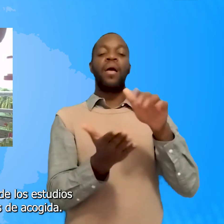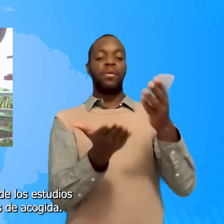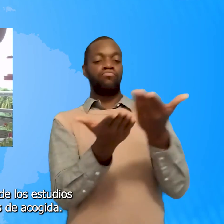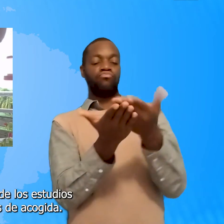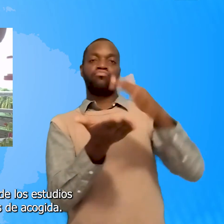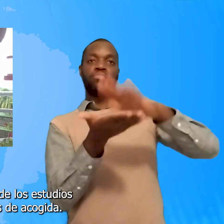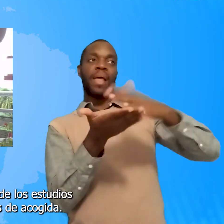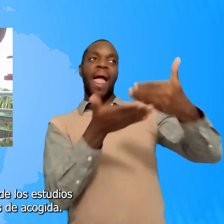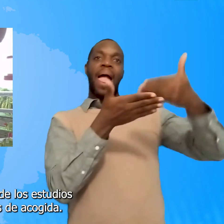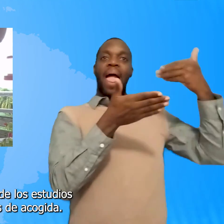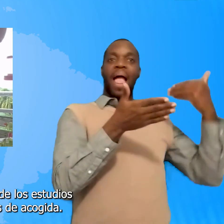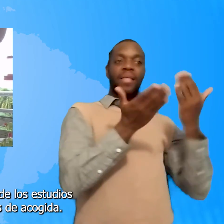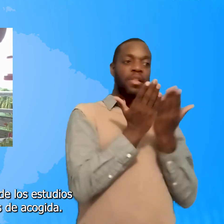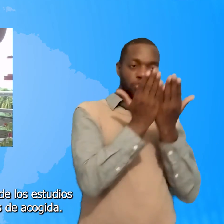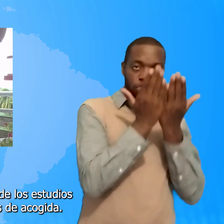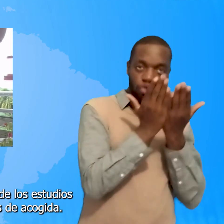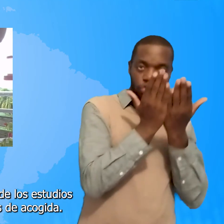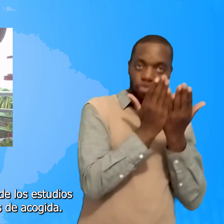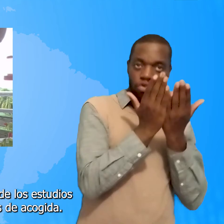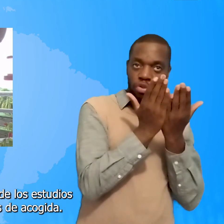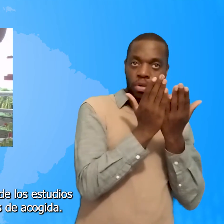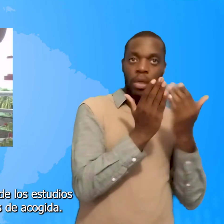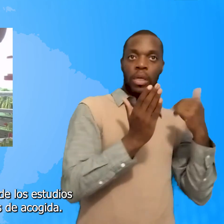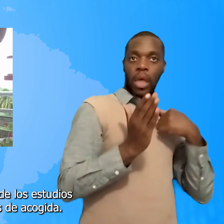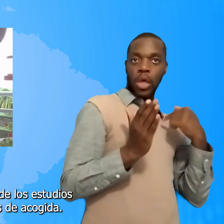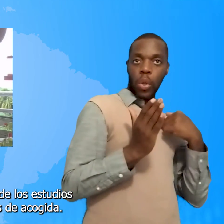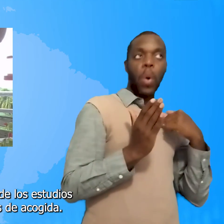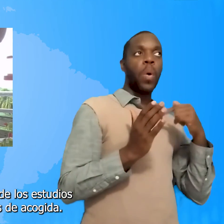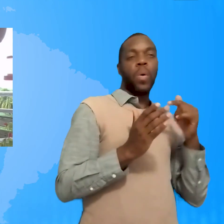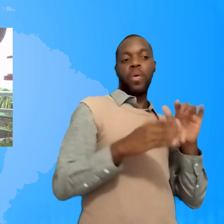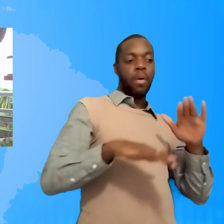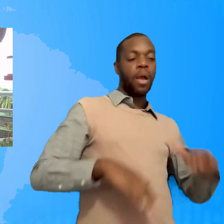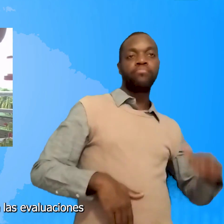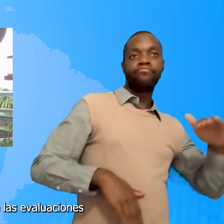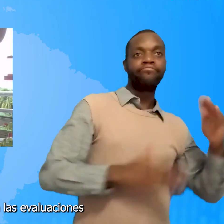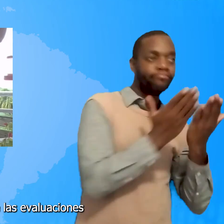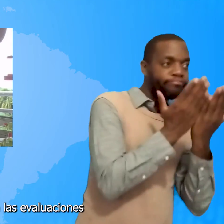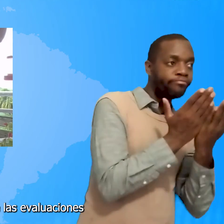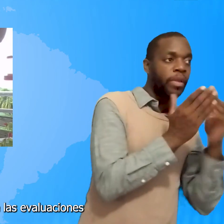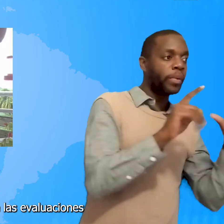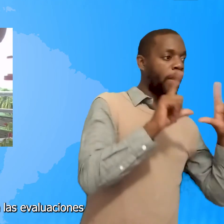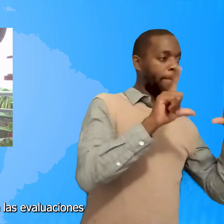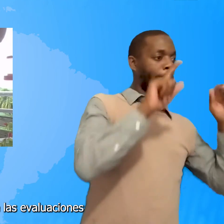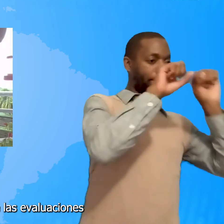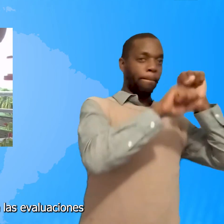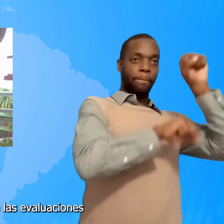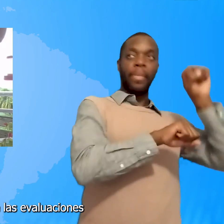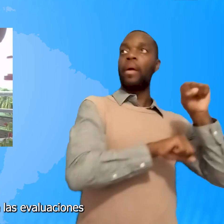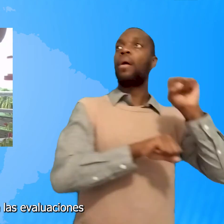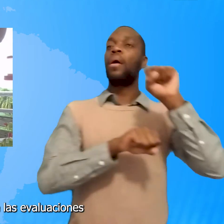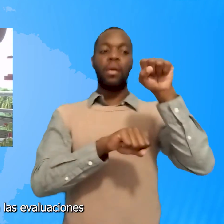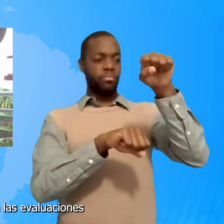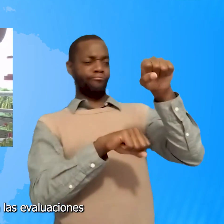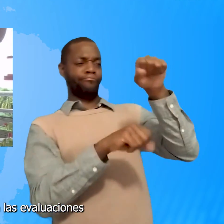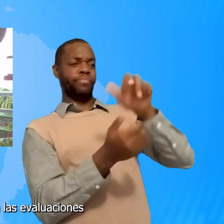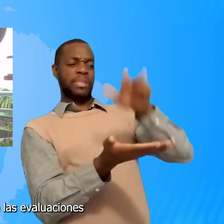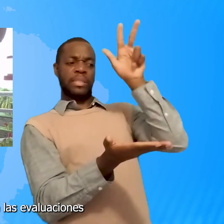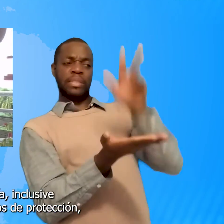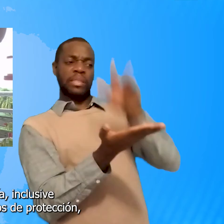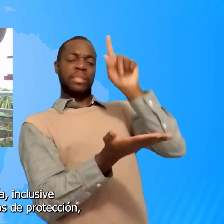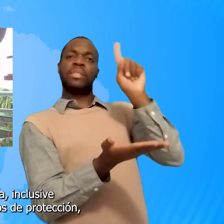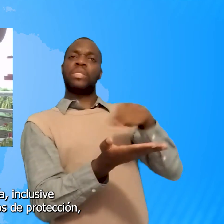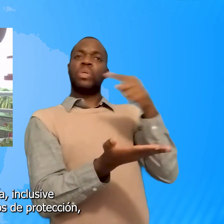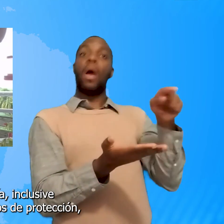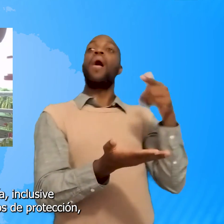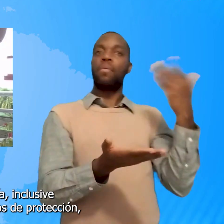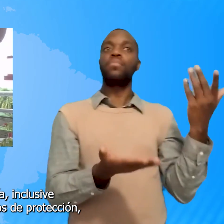y la validación de los estudios en los países de acogida, la adecuación de las evaluaciones